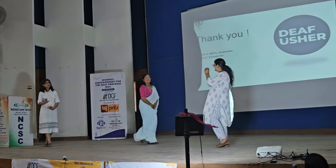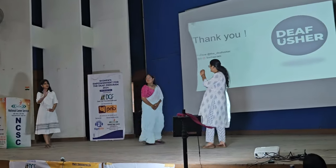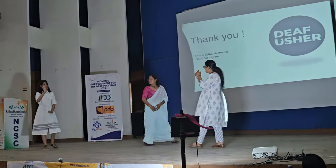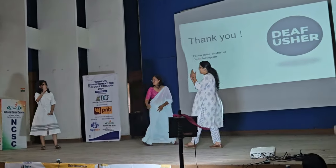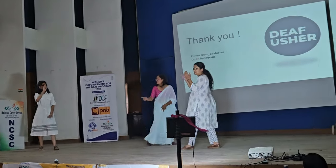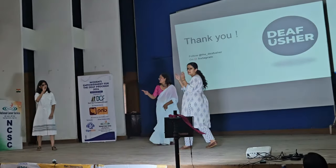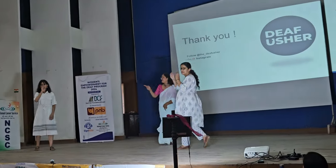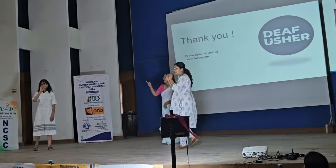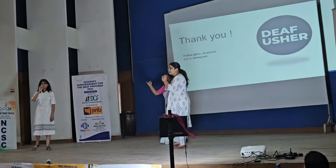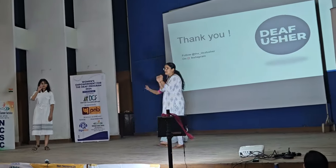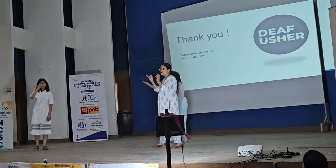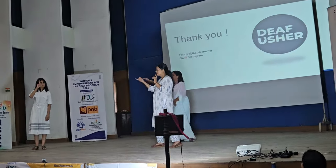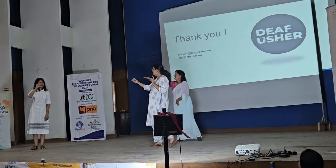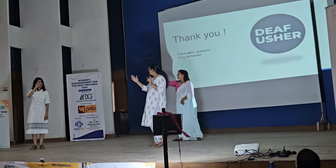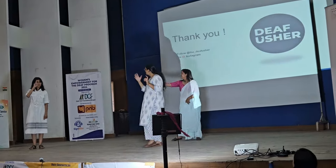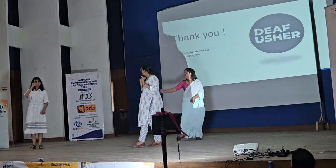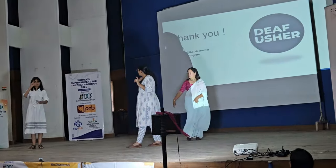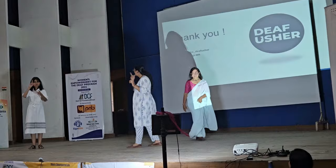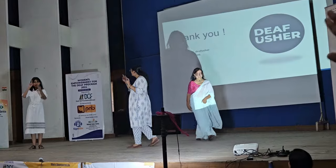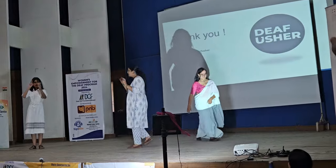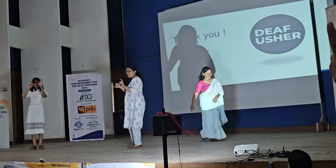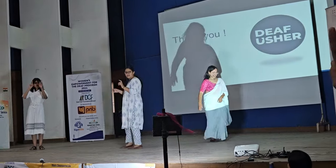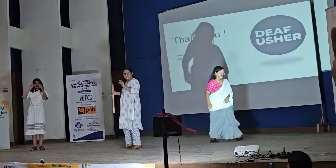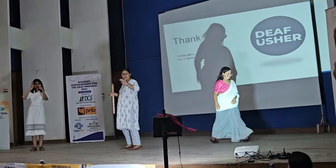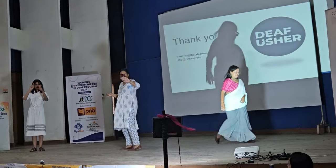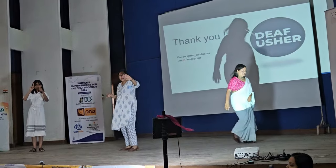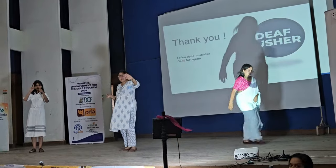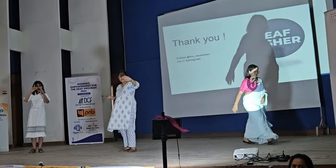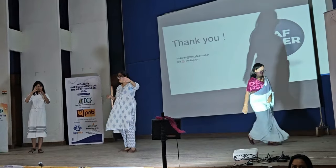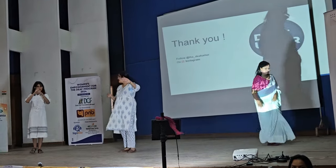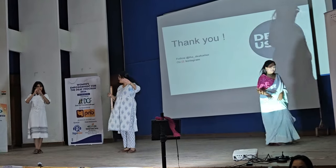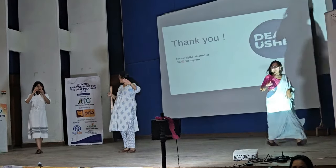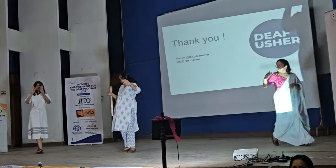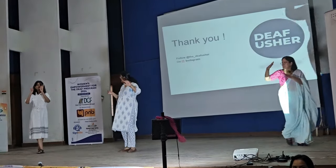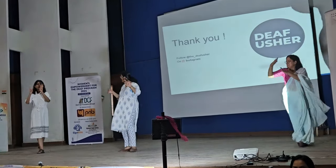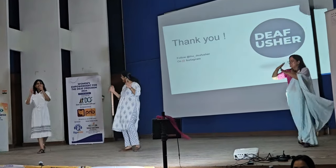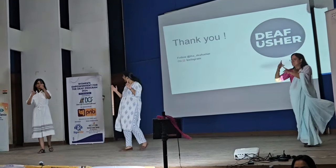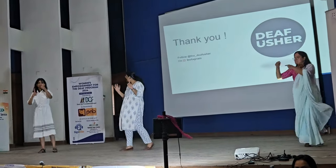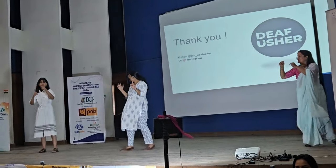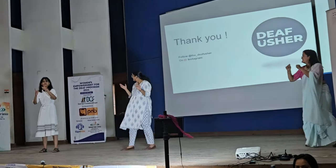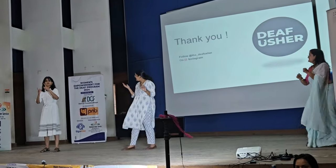ट्राई टू मेक योर सेल्फ कंफर्टेबल एंड मेक योर सेल्फ एट दैट सेफ जोन,